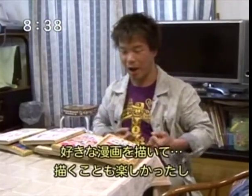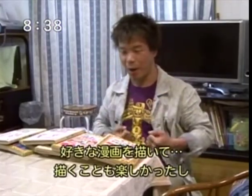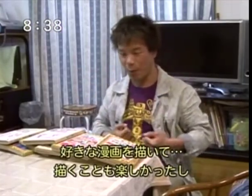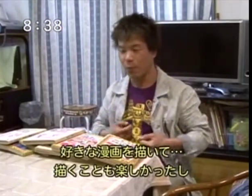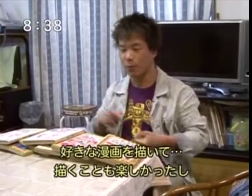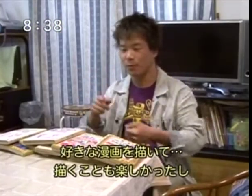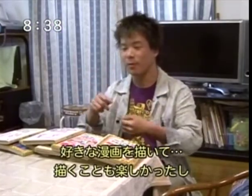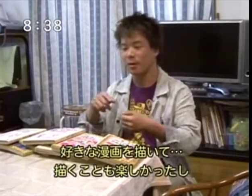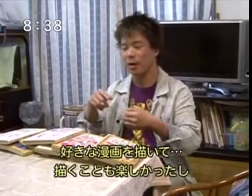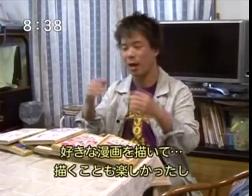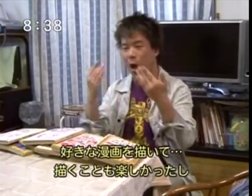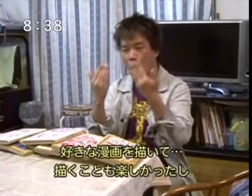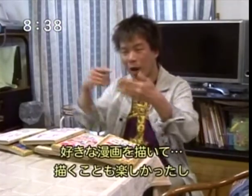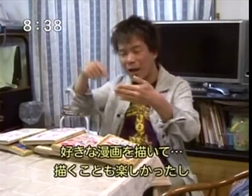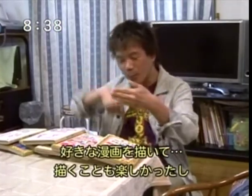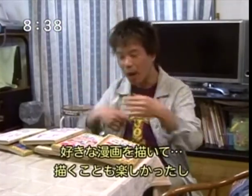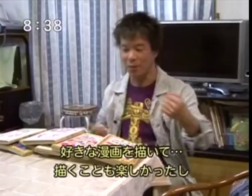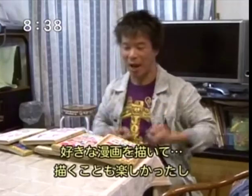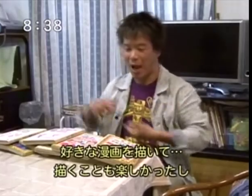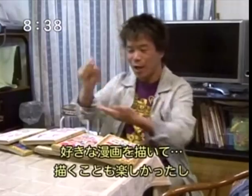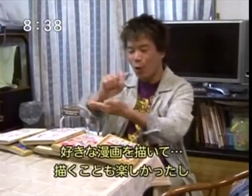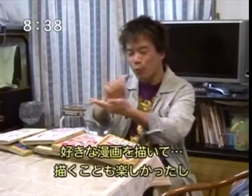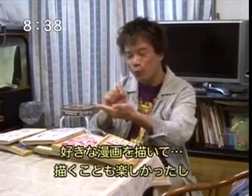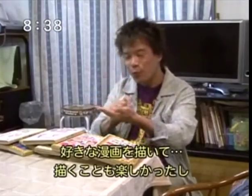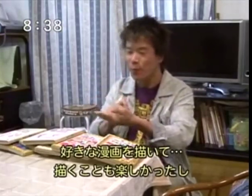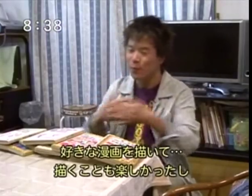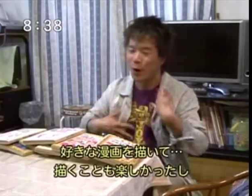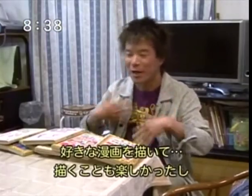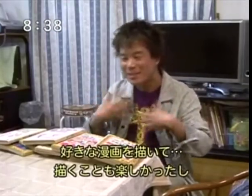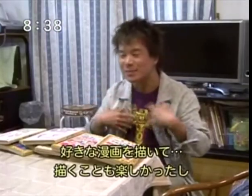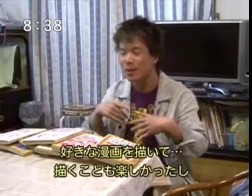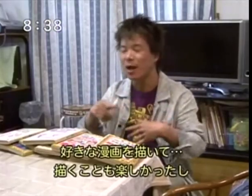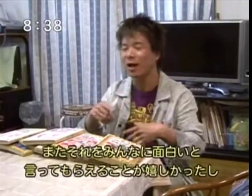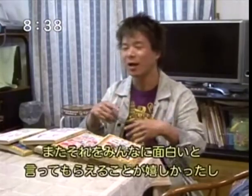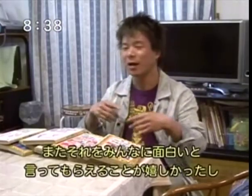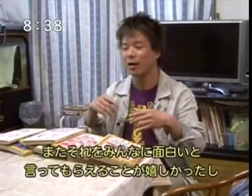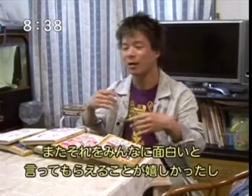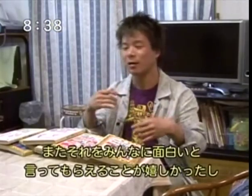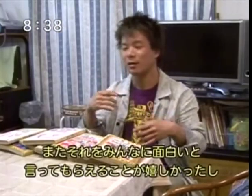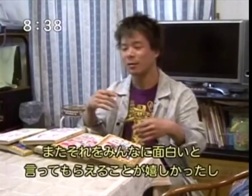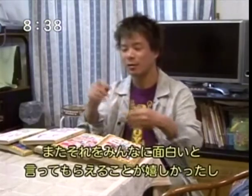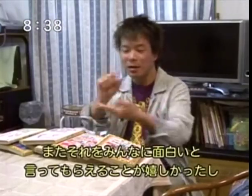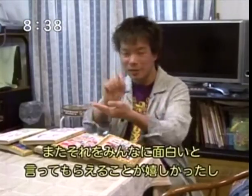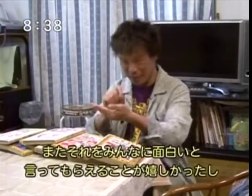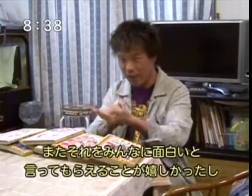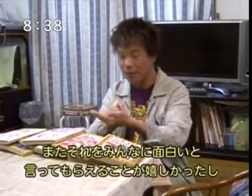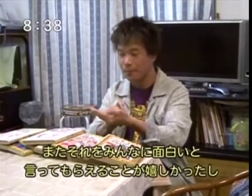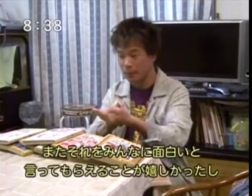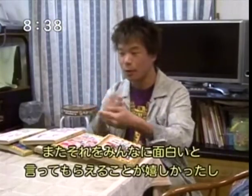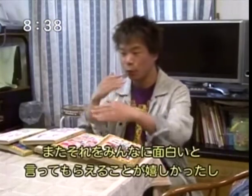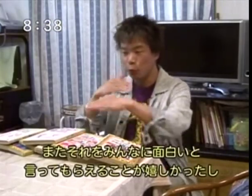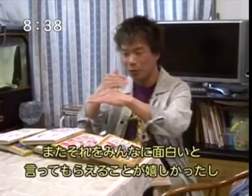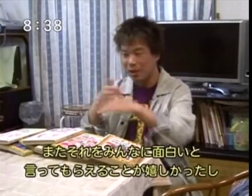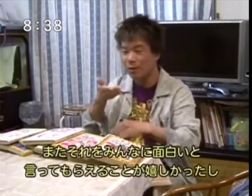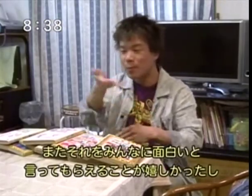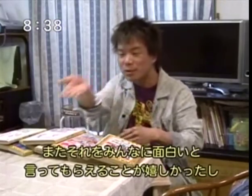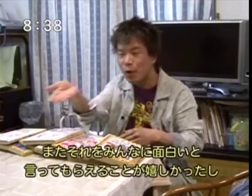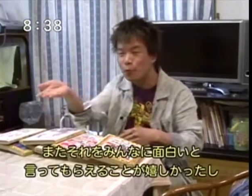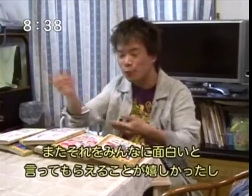好きな漫画を書いて、書くことも楽しかったし、またそれをみんなに面白いと言ってもらえること